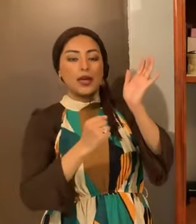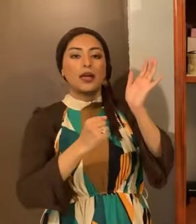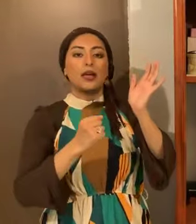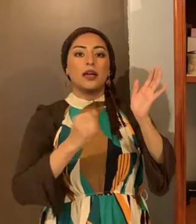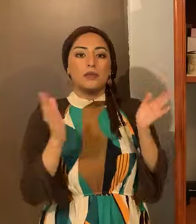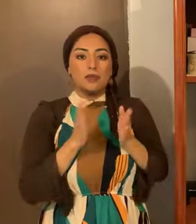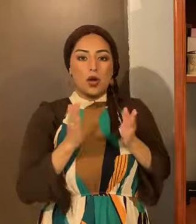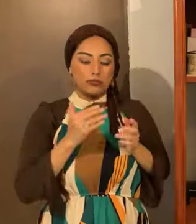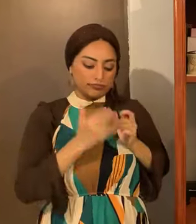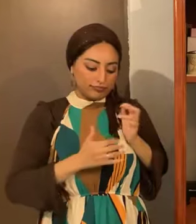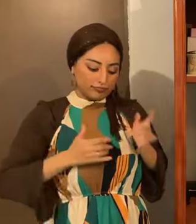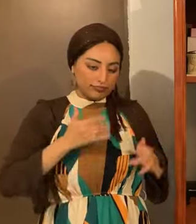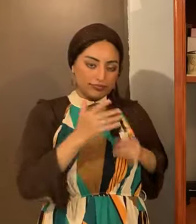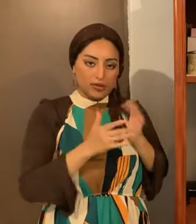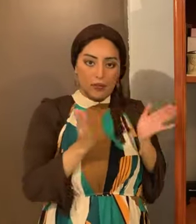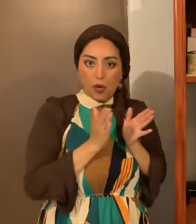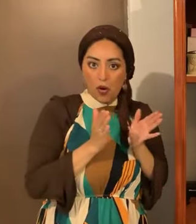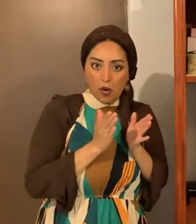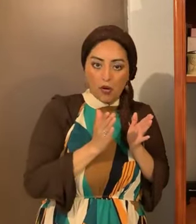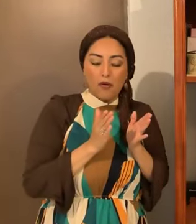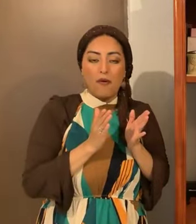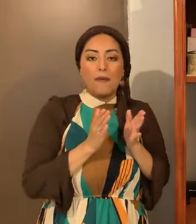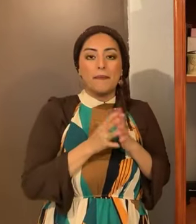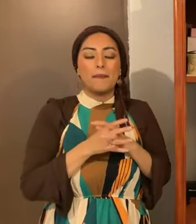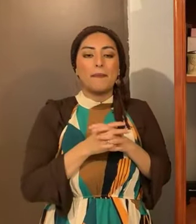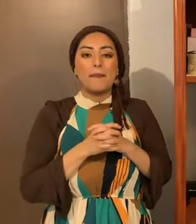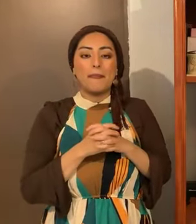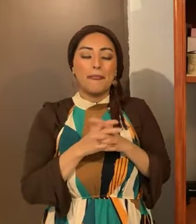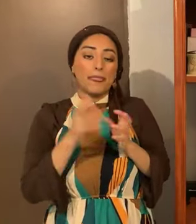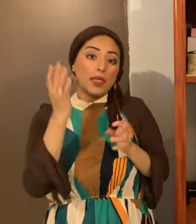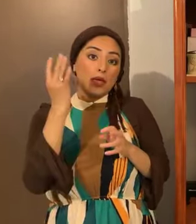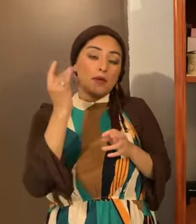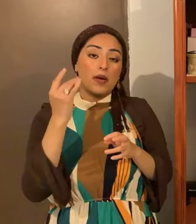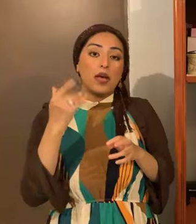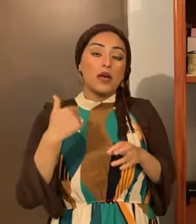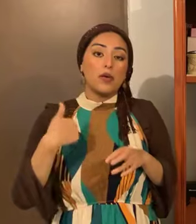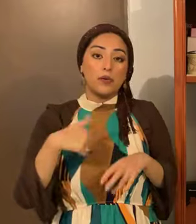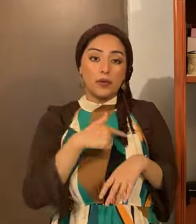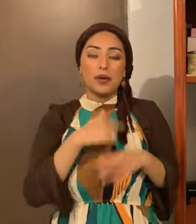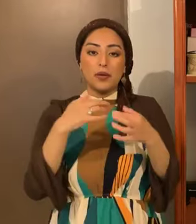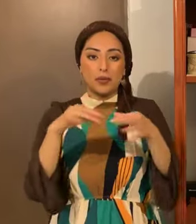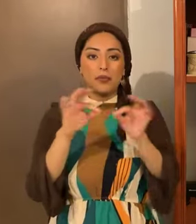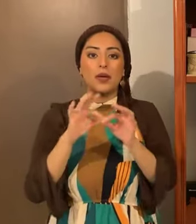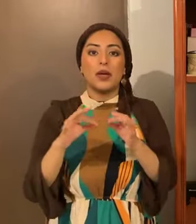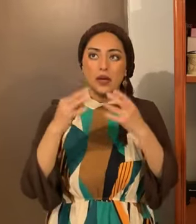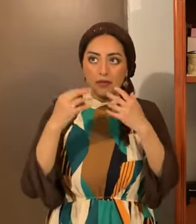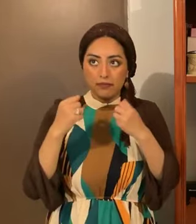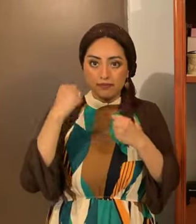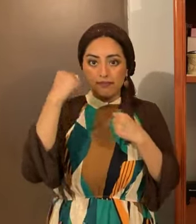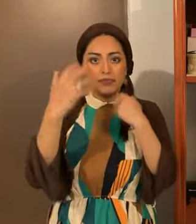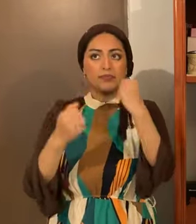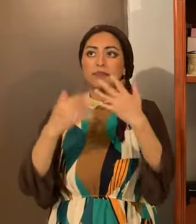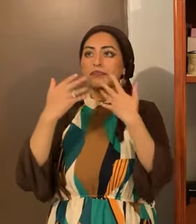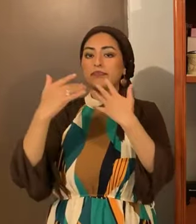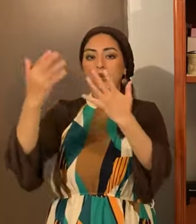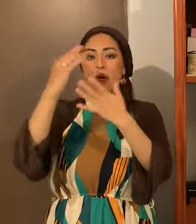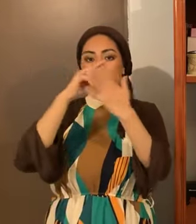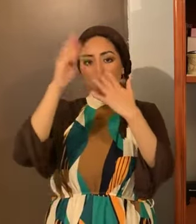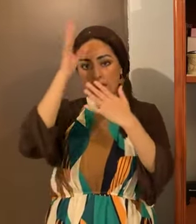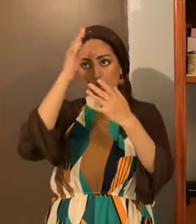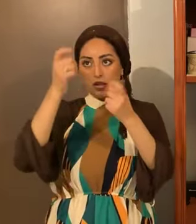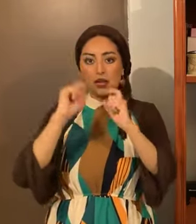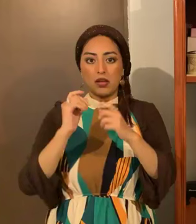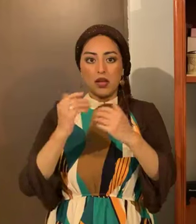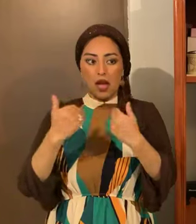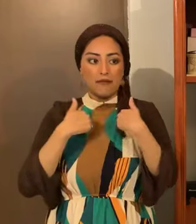el canto. Y por ello es que nosotros debemos de exaltar al Eterno con lo que Él nos ha dado. La